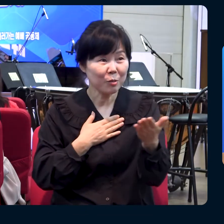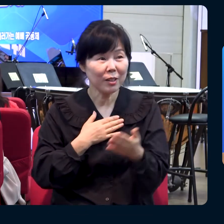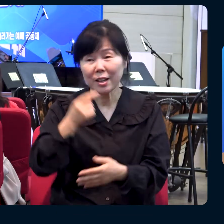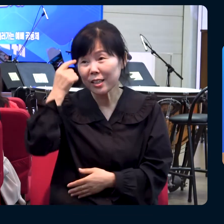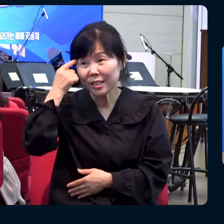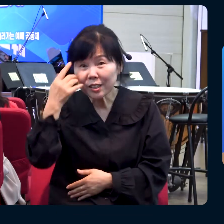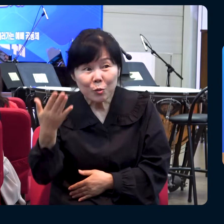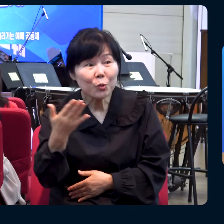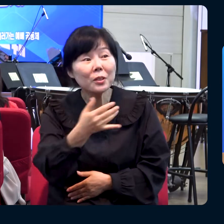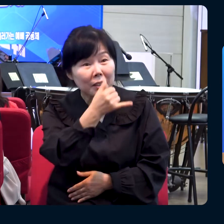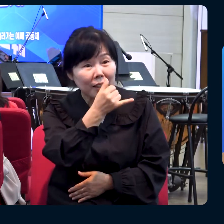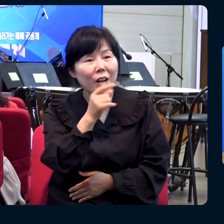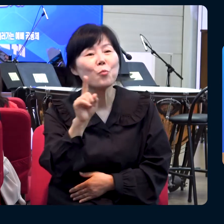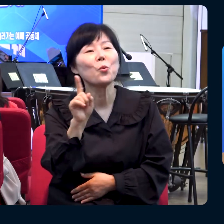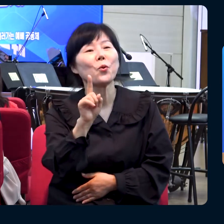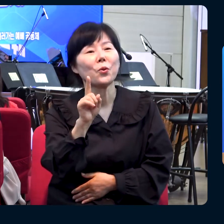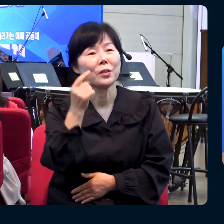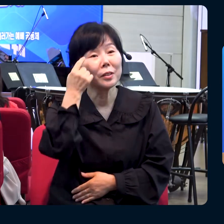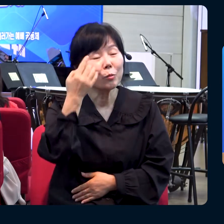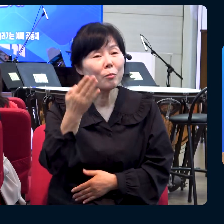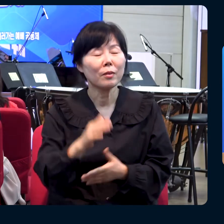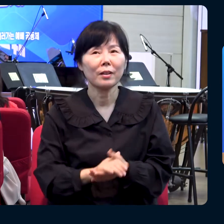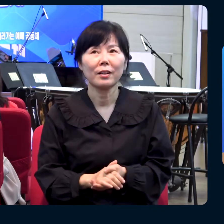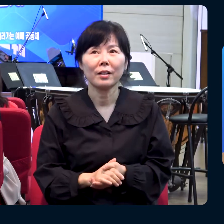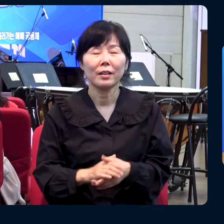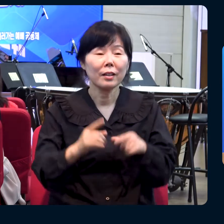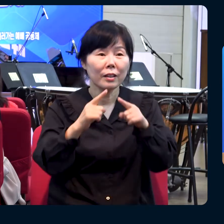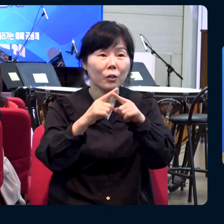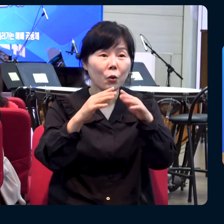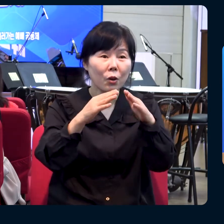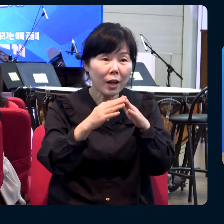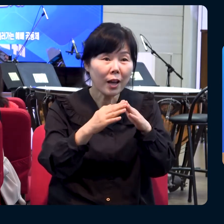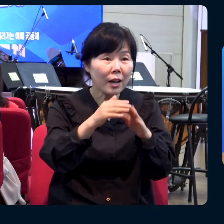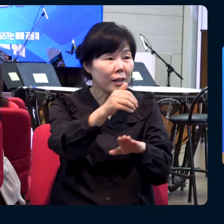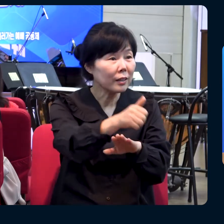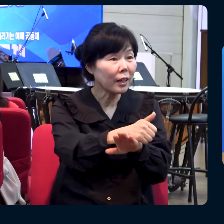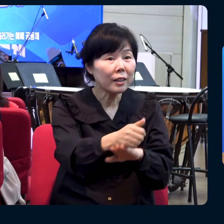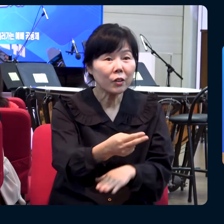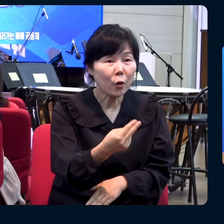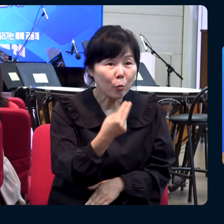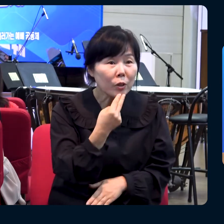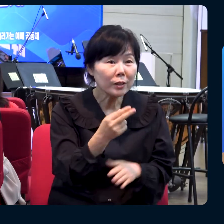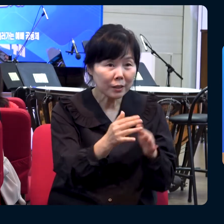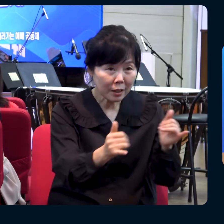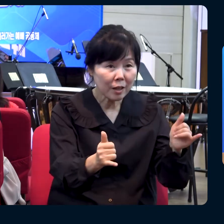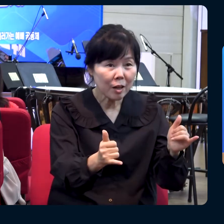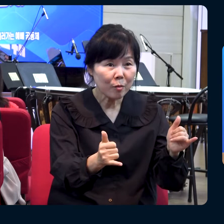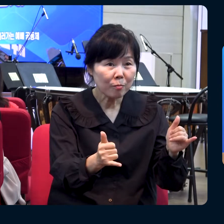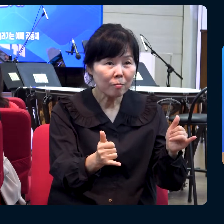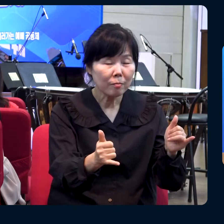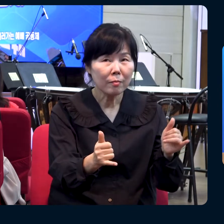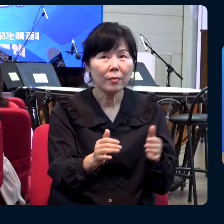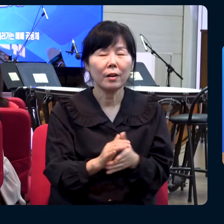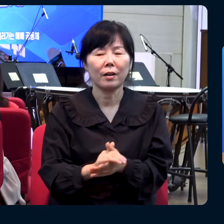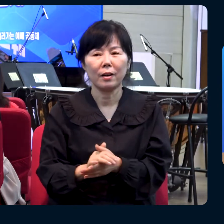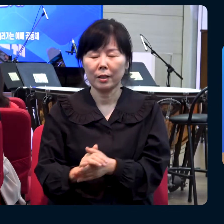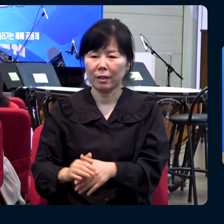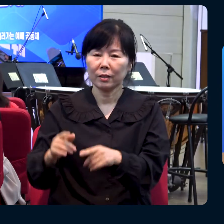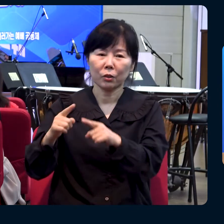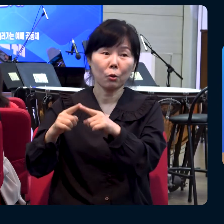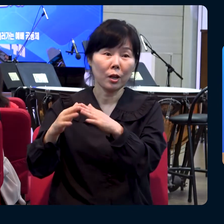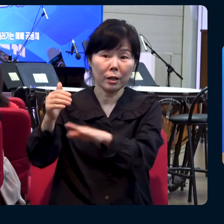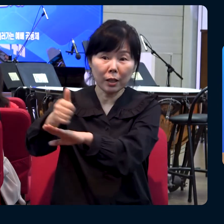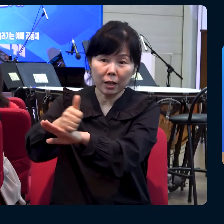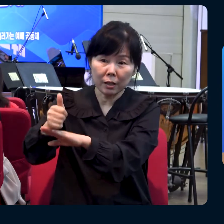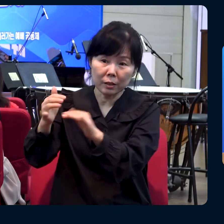이런 질문 하나 드리고 싶은데, 교회를 안 다니는 사람들이 우리 교회를 다니는 사람들을